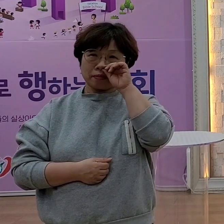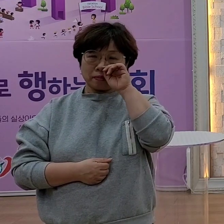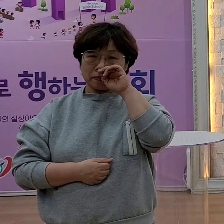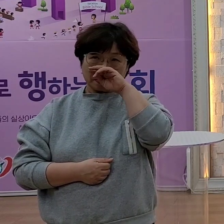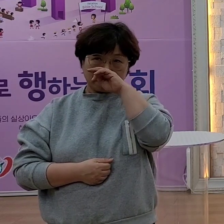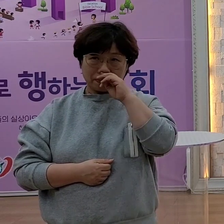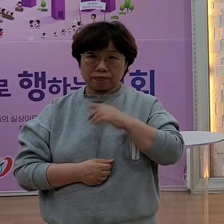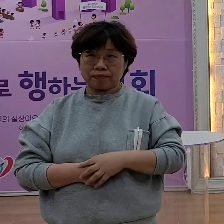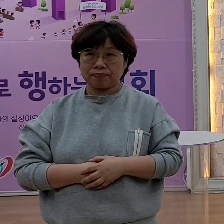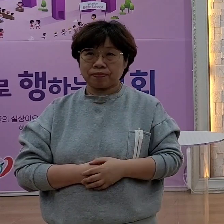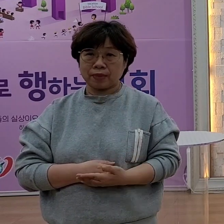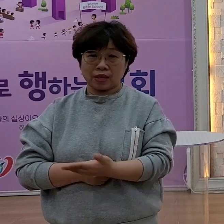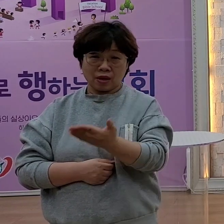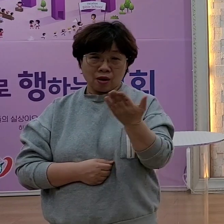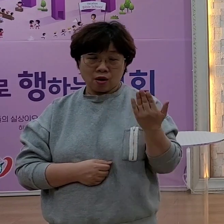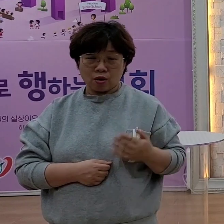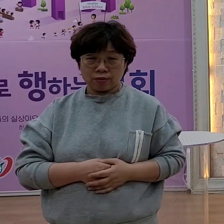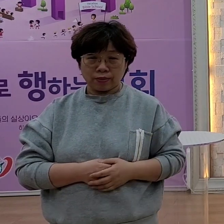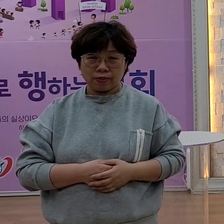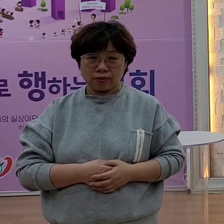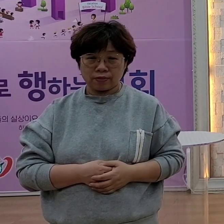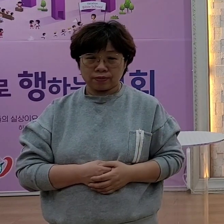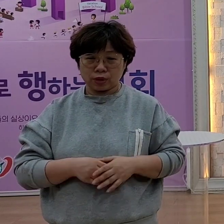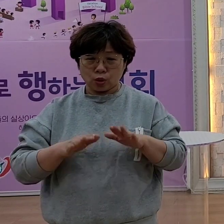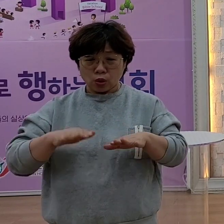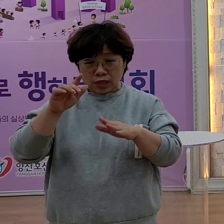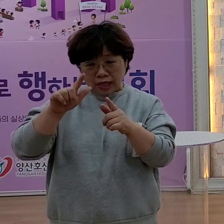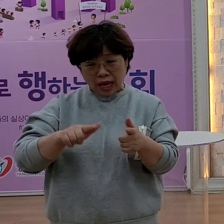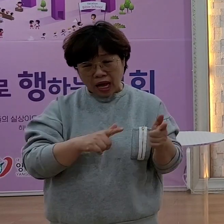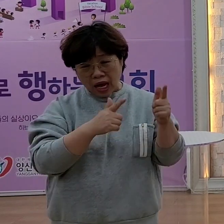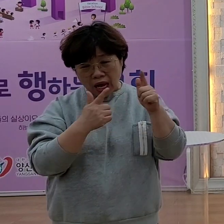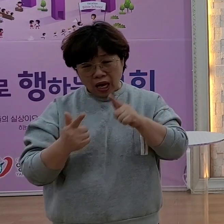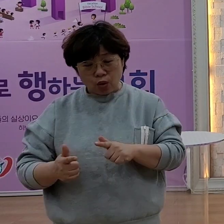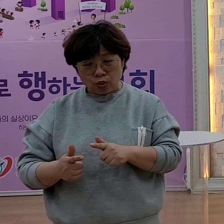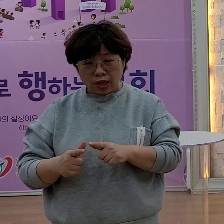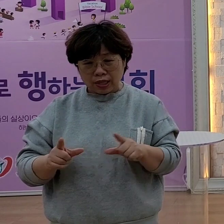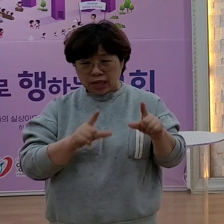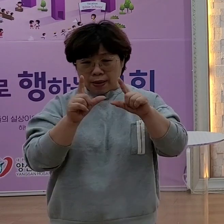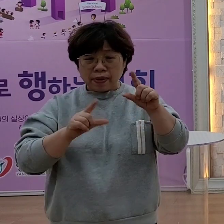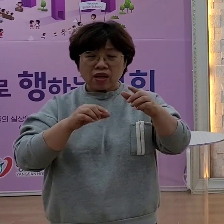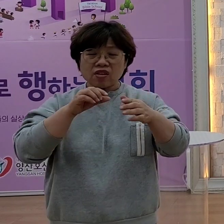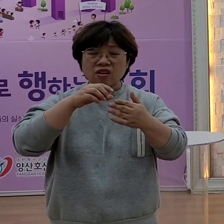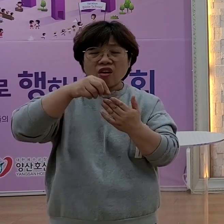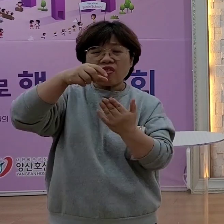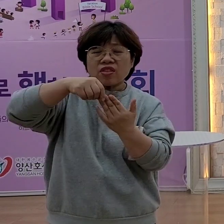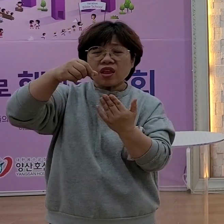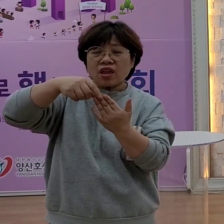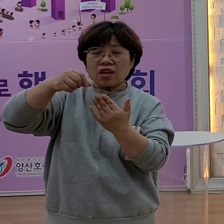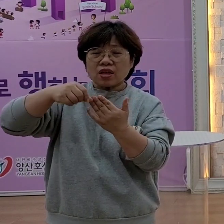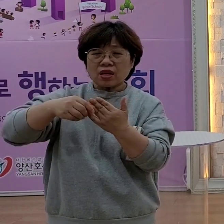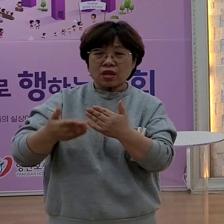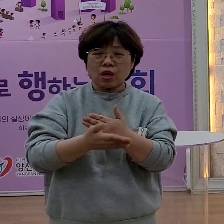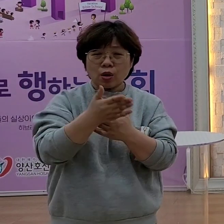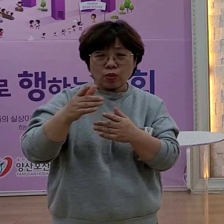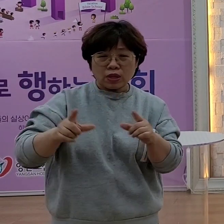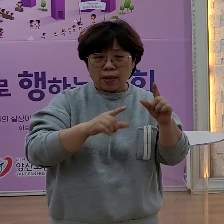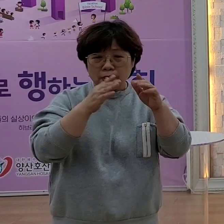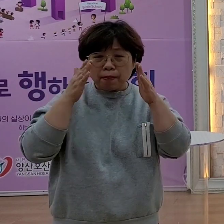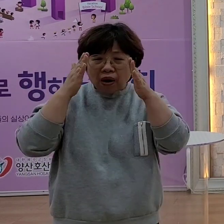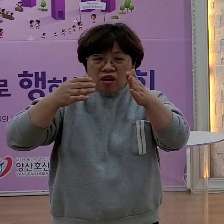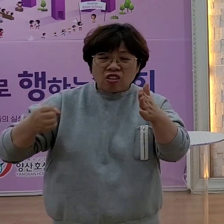드렸습니다. 여러분, 오늘 하루의 이 선택이 여러분의 인생에 가는 방향을 결정합니다.